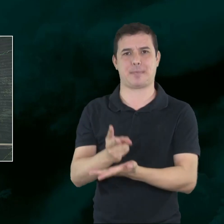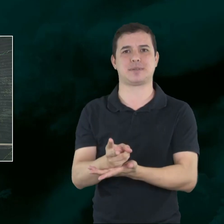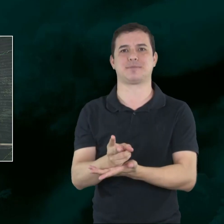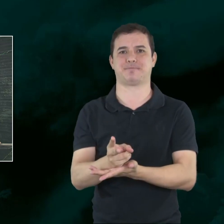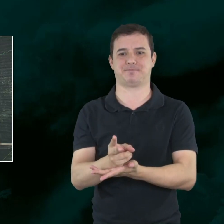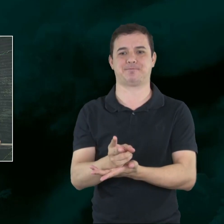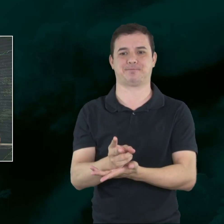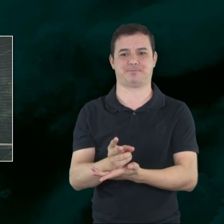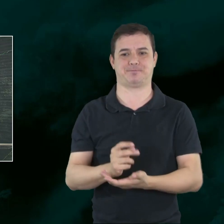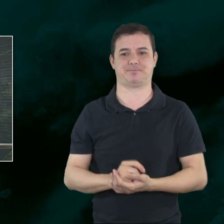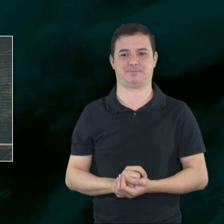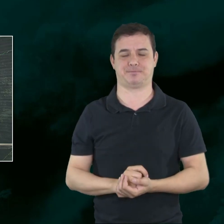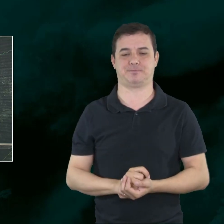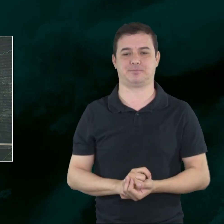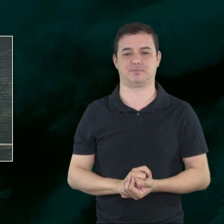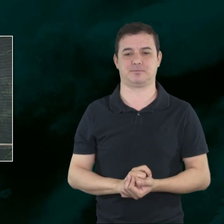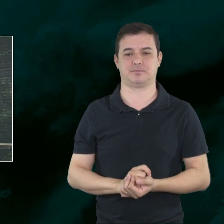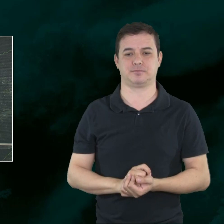isso?